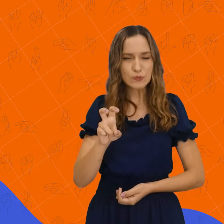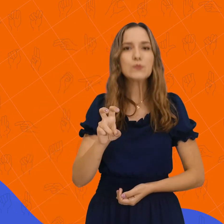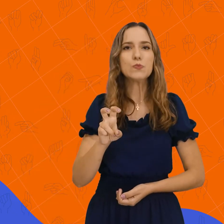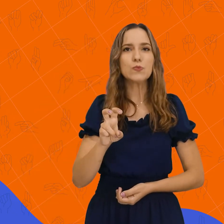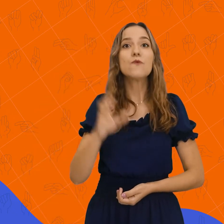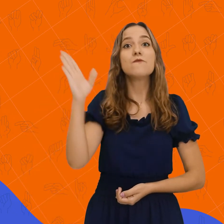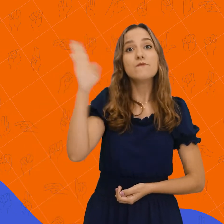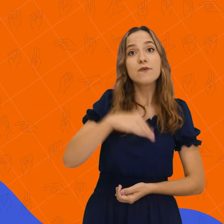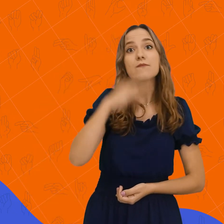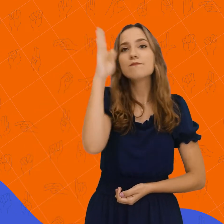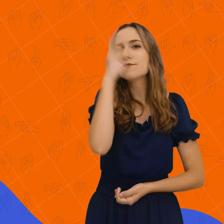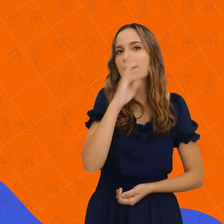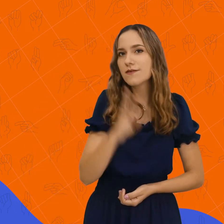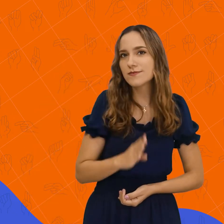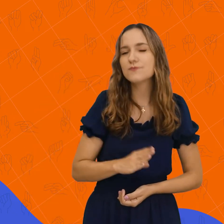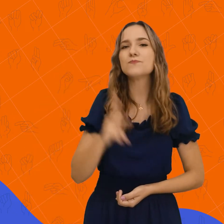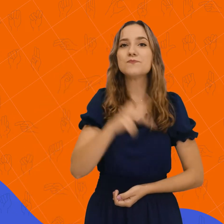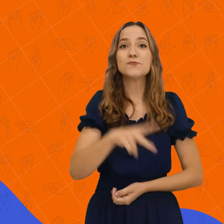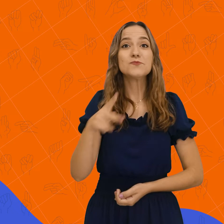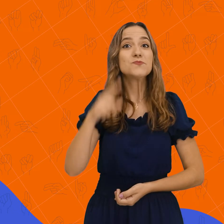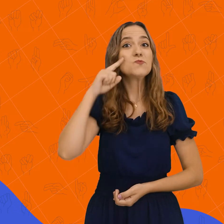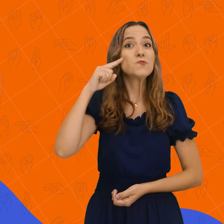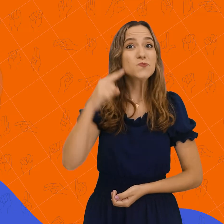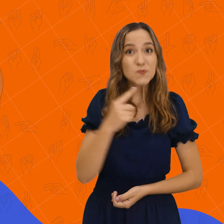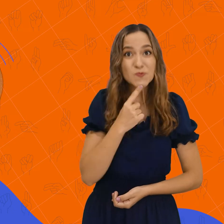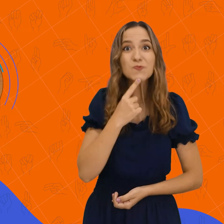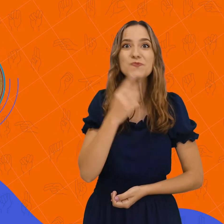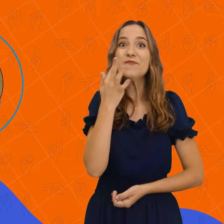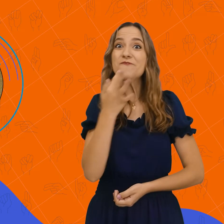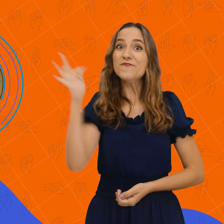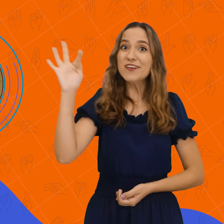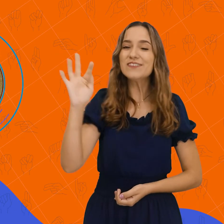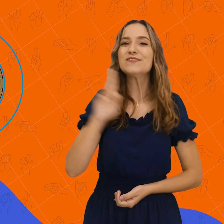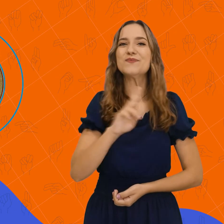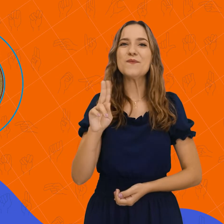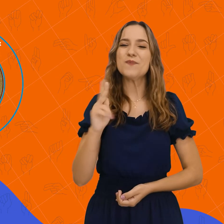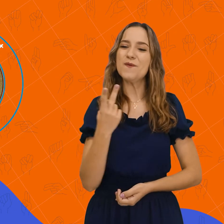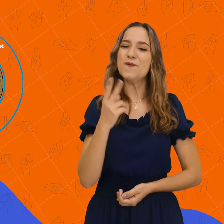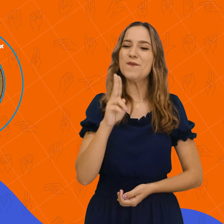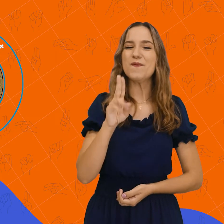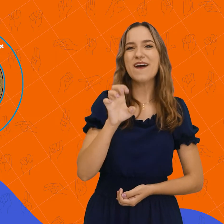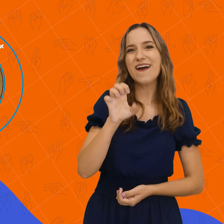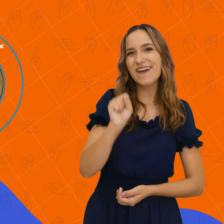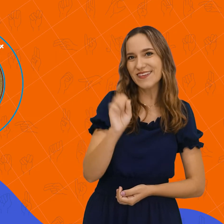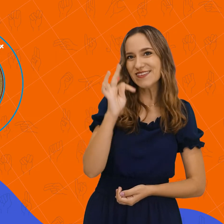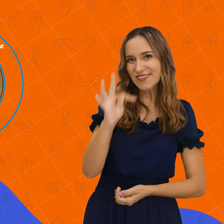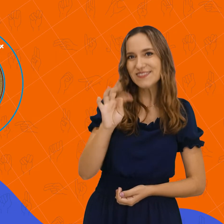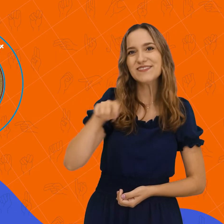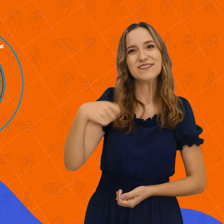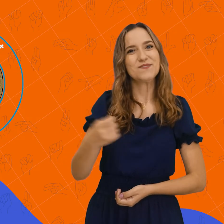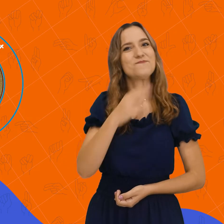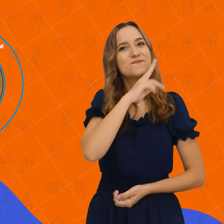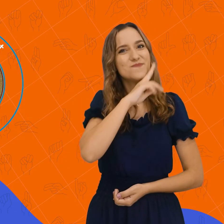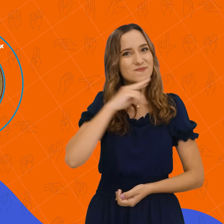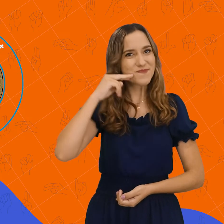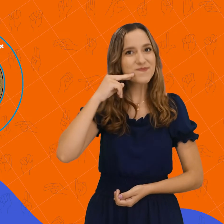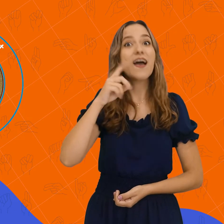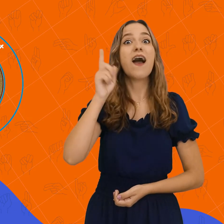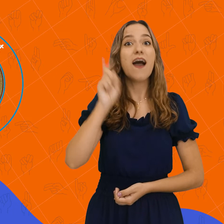1855, chega ao Brasil o professor surdo francês Ernest Rouet, trazido pelo